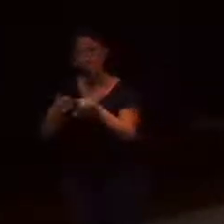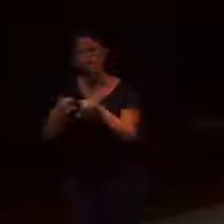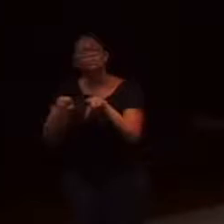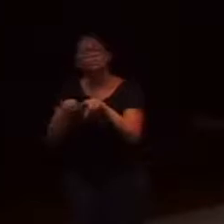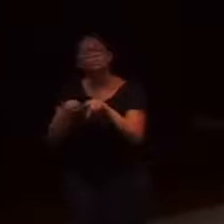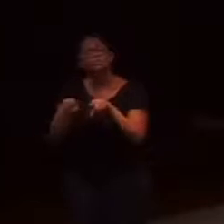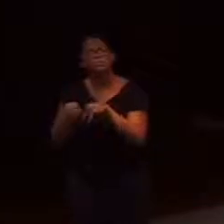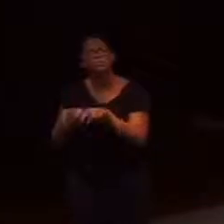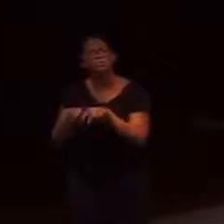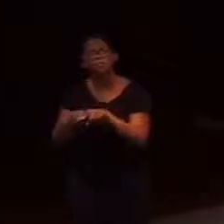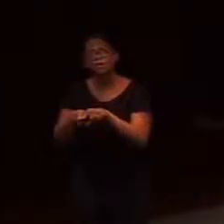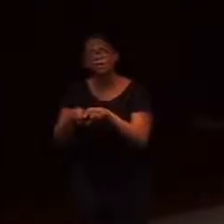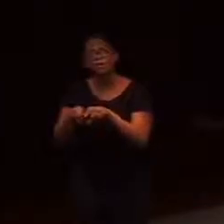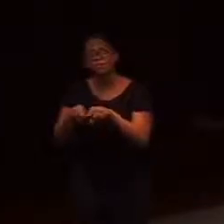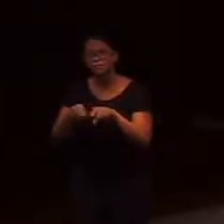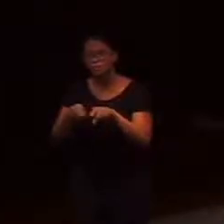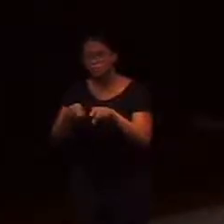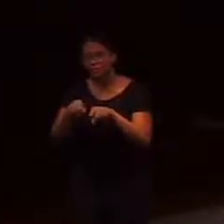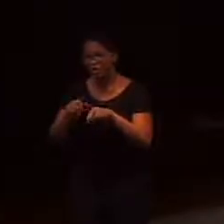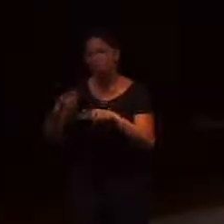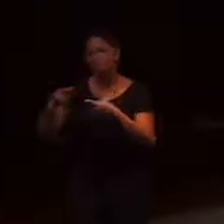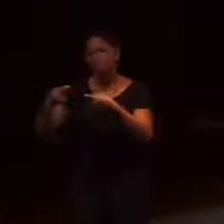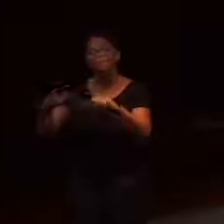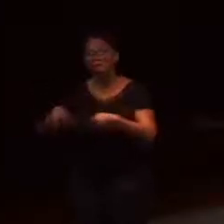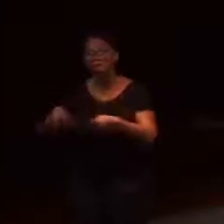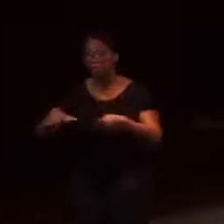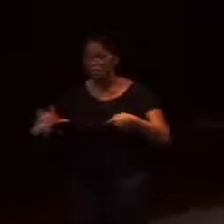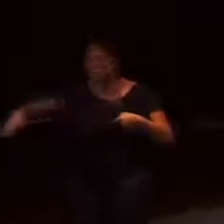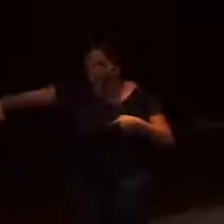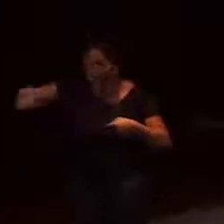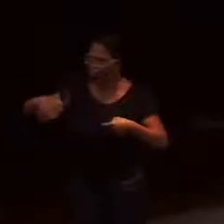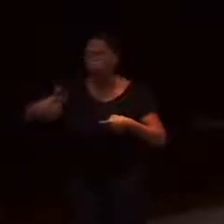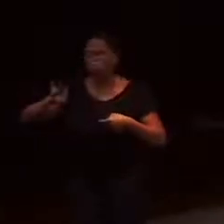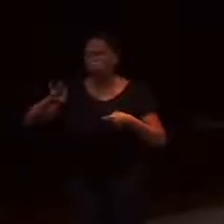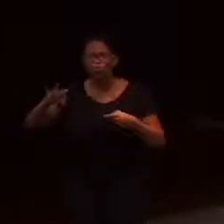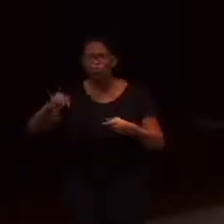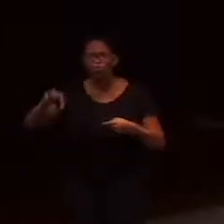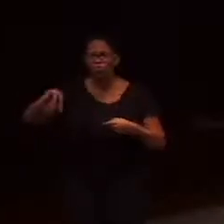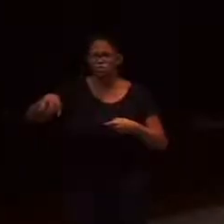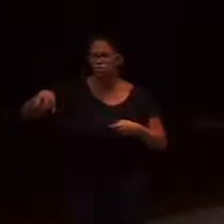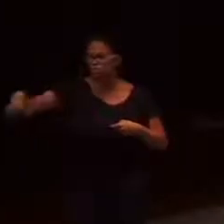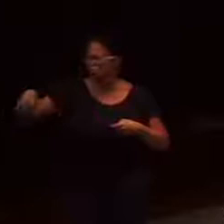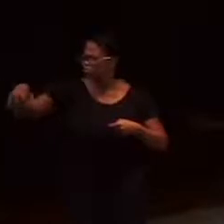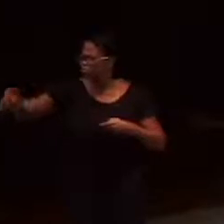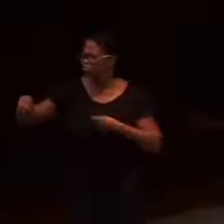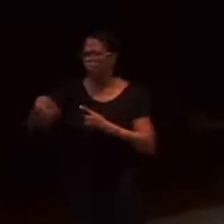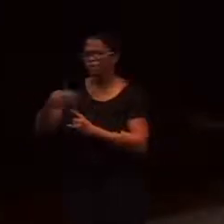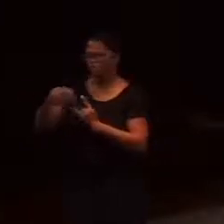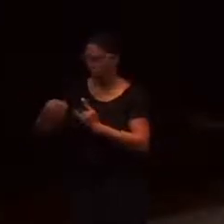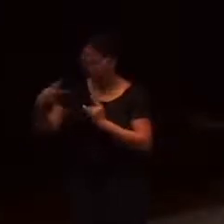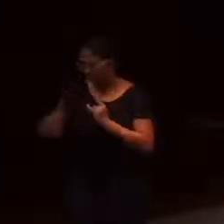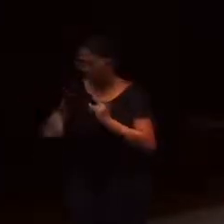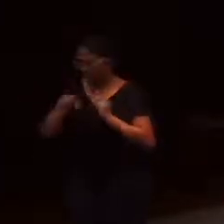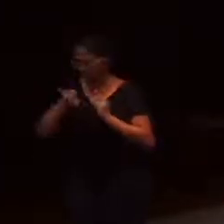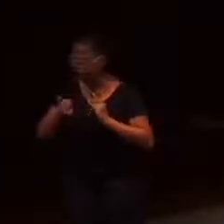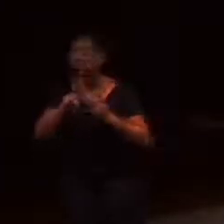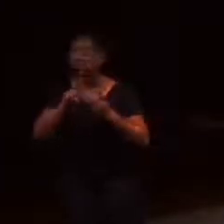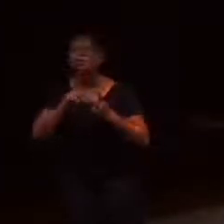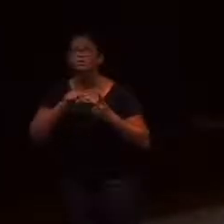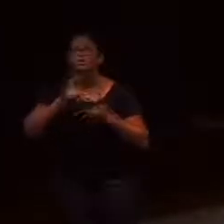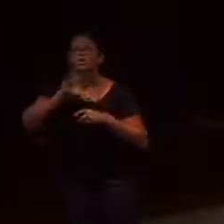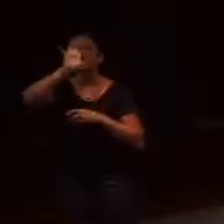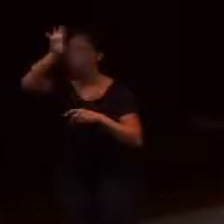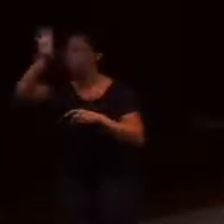colocando esse desafio para todas as unidades da Fiocruz, seja aqui no Rio de Janeiro, seja nos